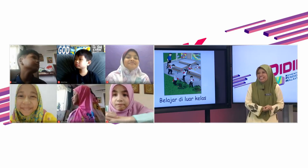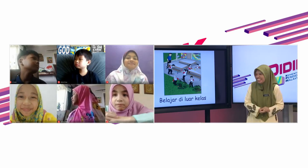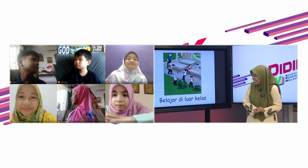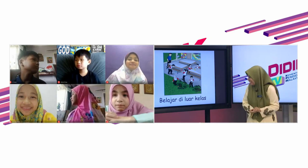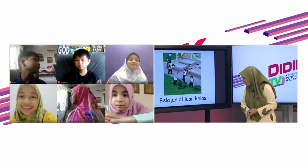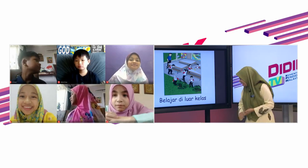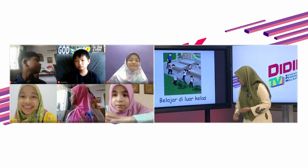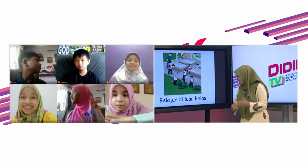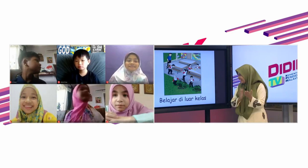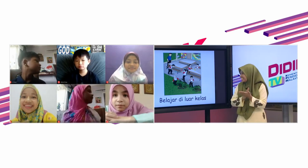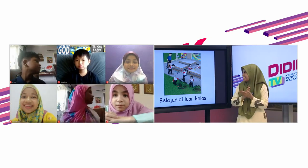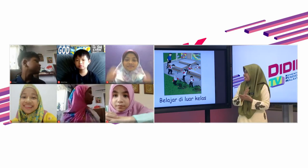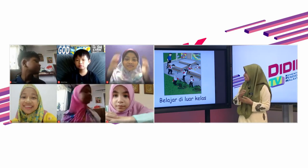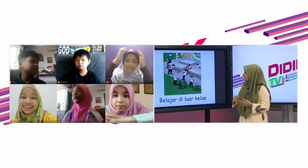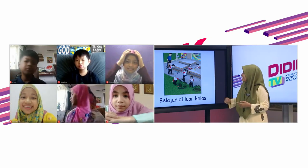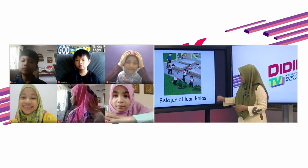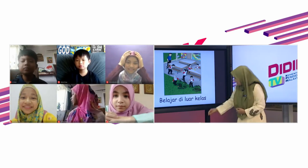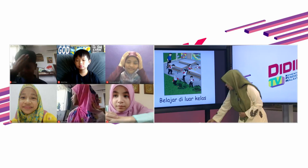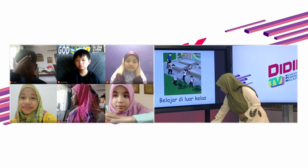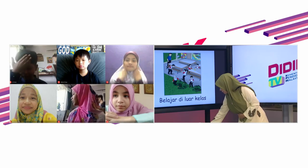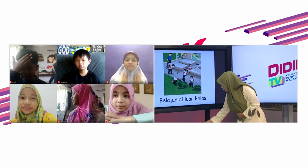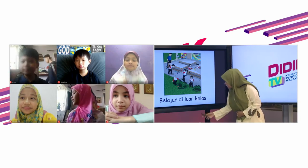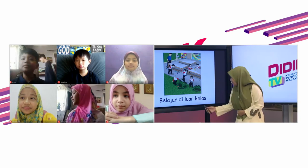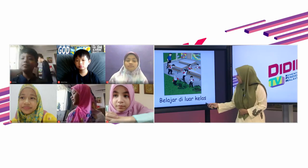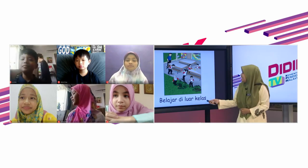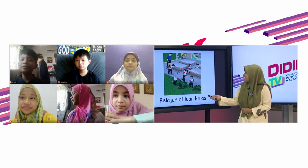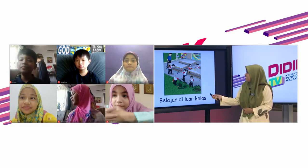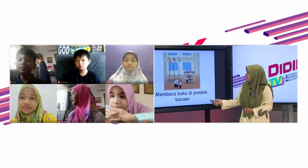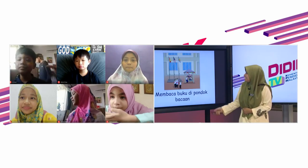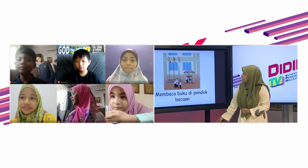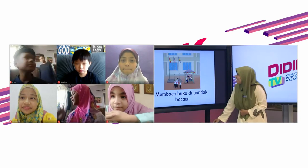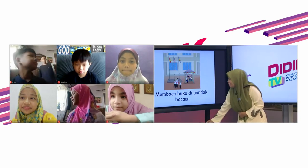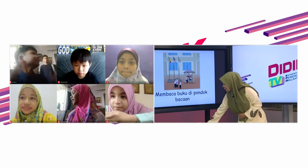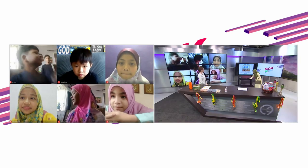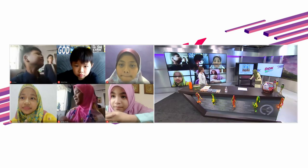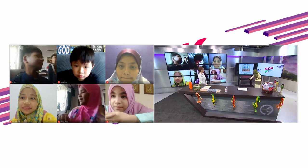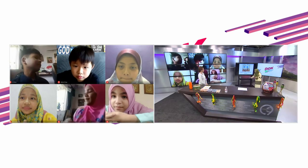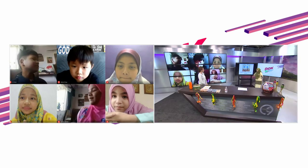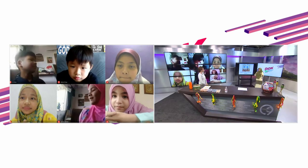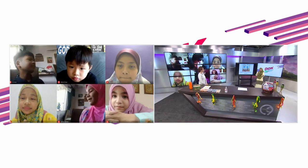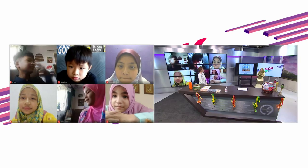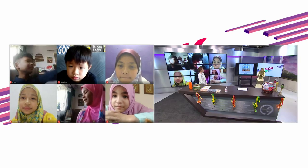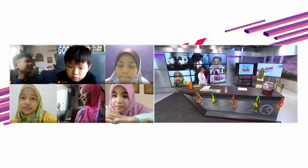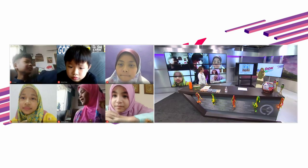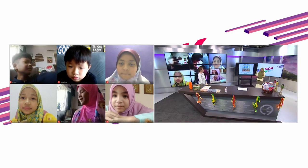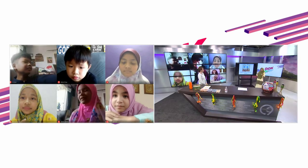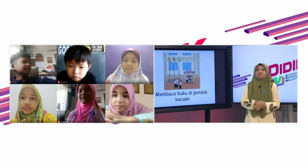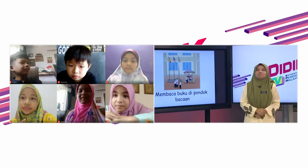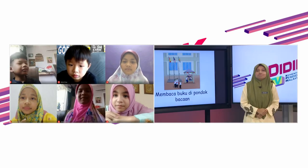tangan. Okey. Seterusnya. Ha, ini buat apa?